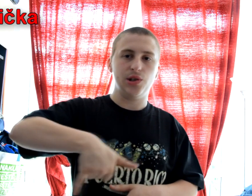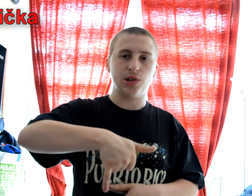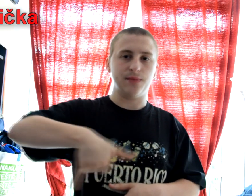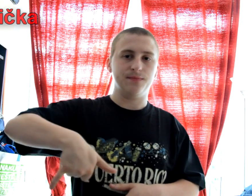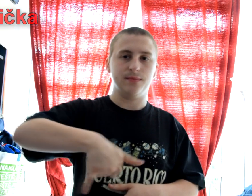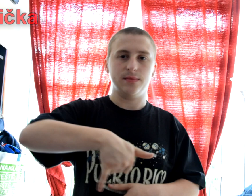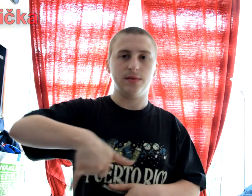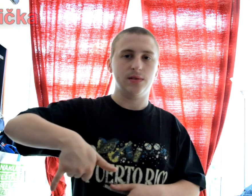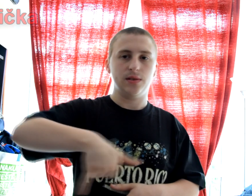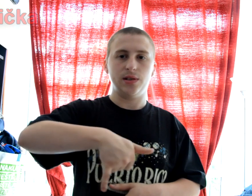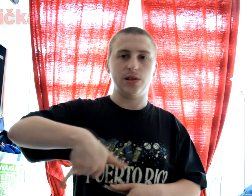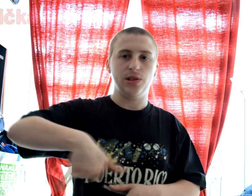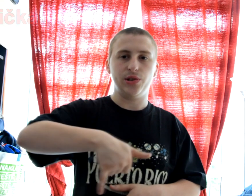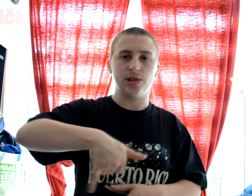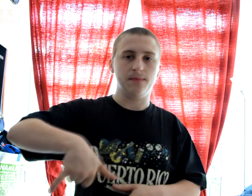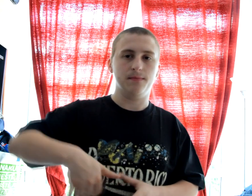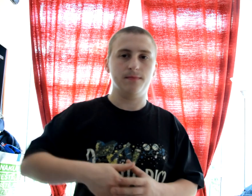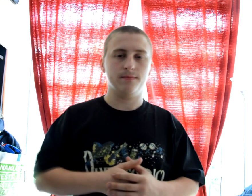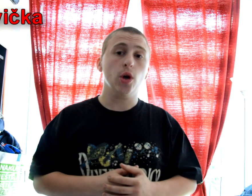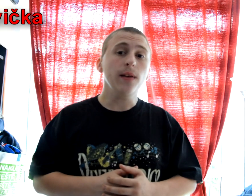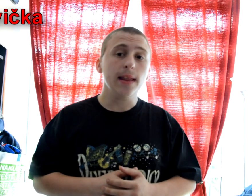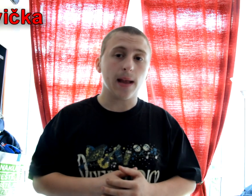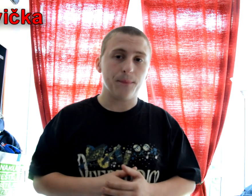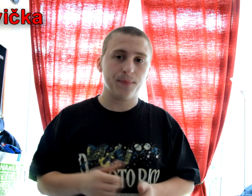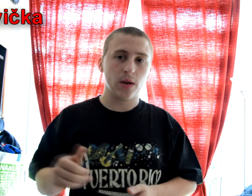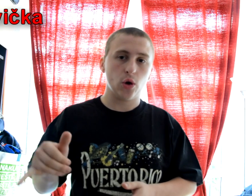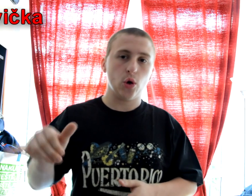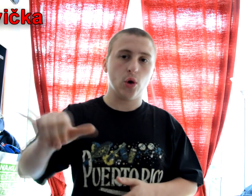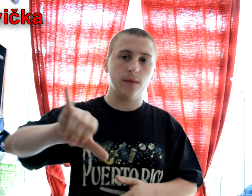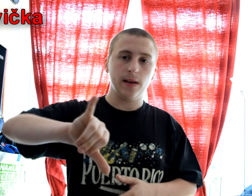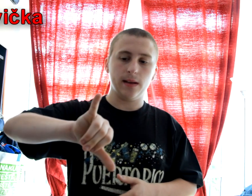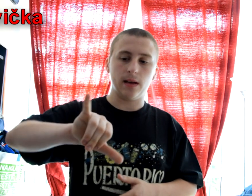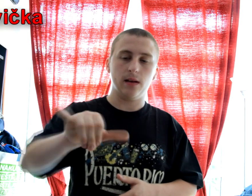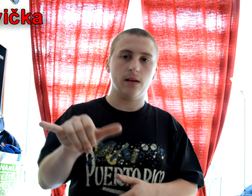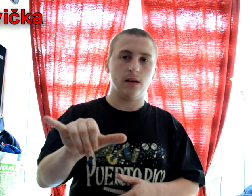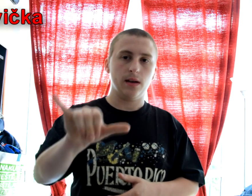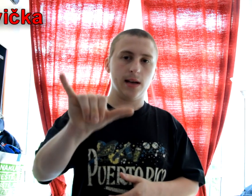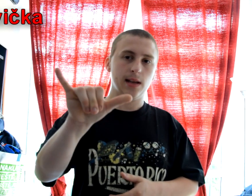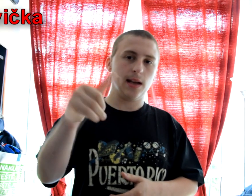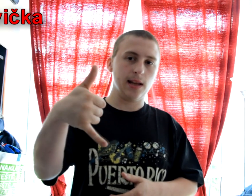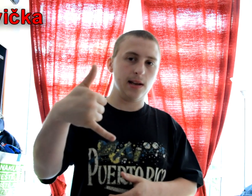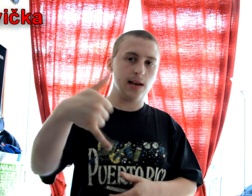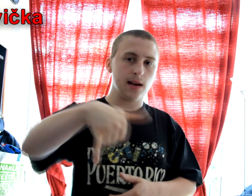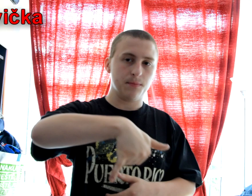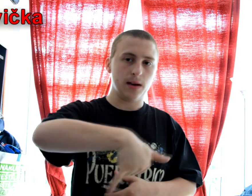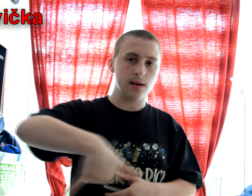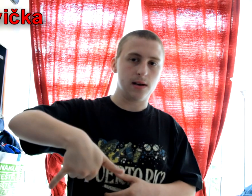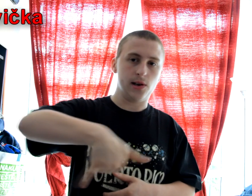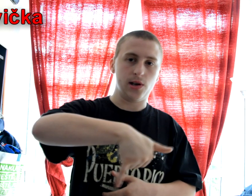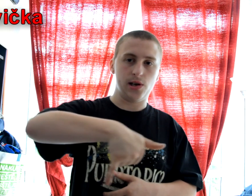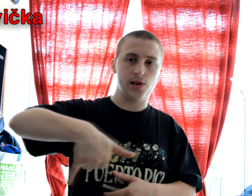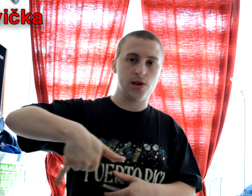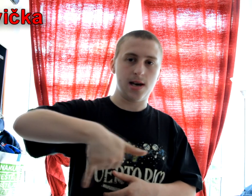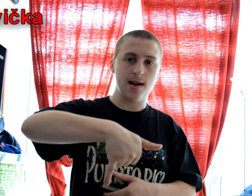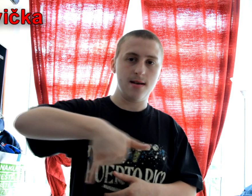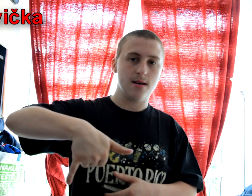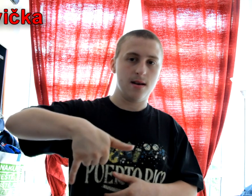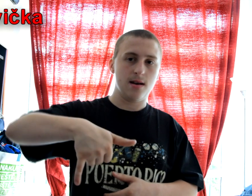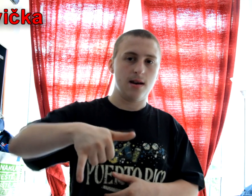Žehlička. Žehlička. Konvice. Konvice. Tak zase stejně takhle žehlička.